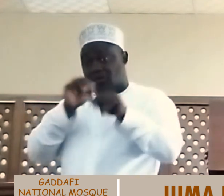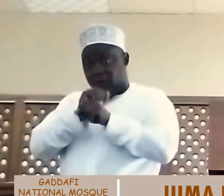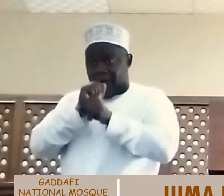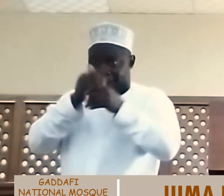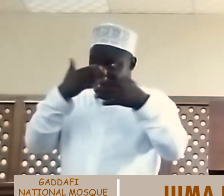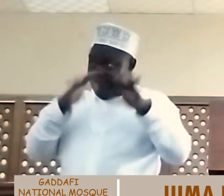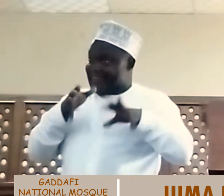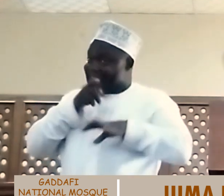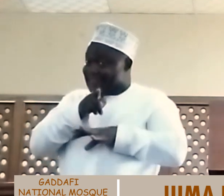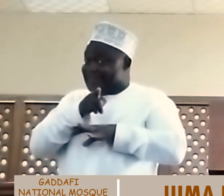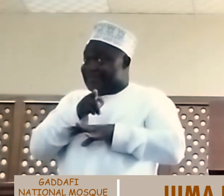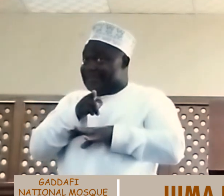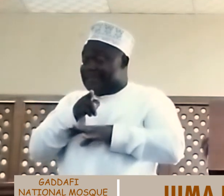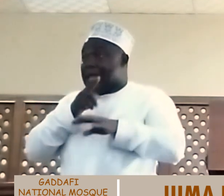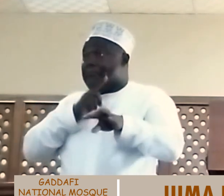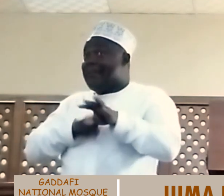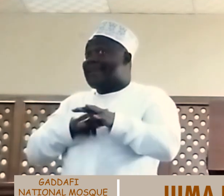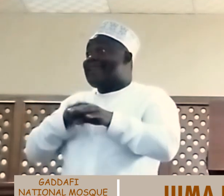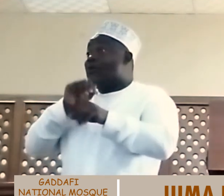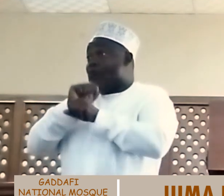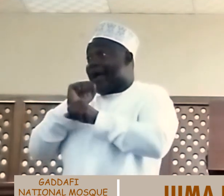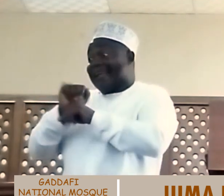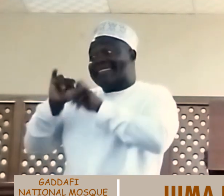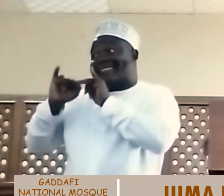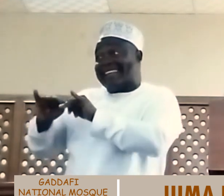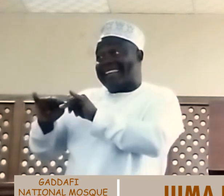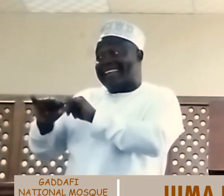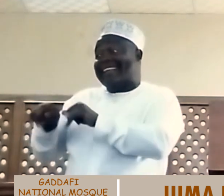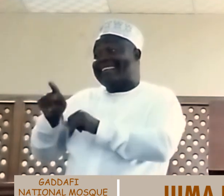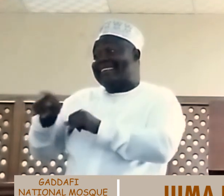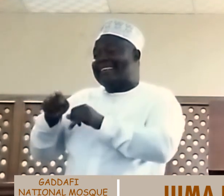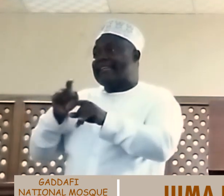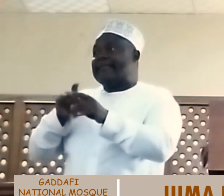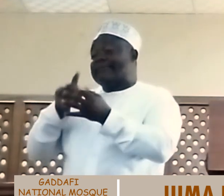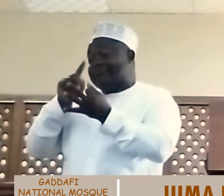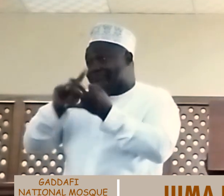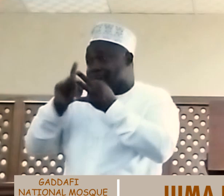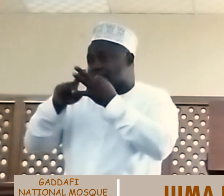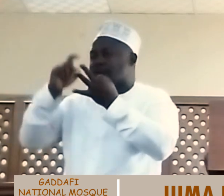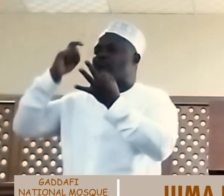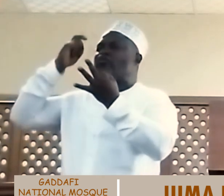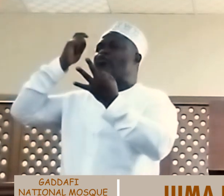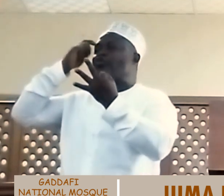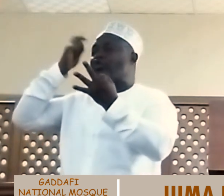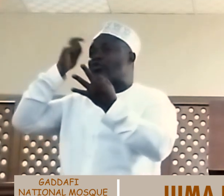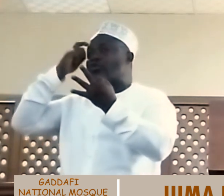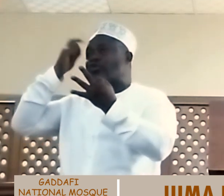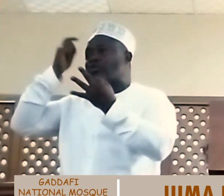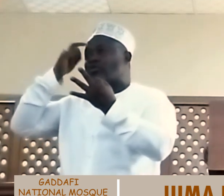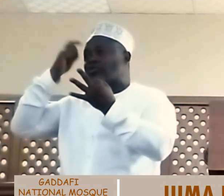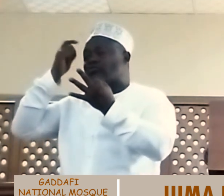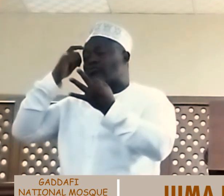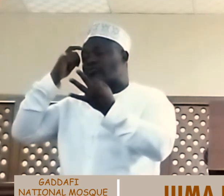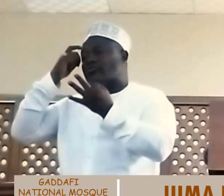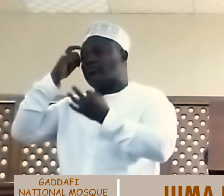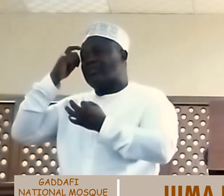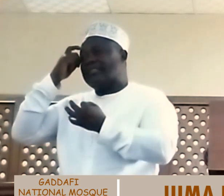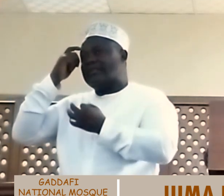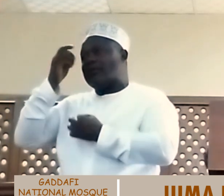afudde, mu egyo egisigalawo mwe muli knowledge, irimu